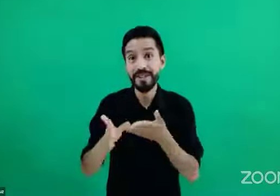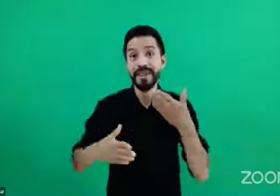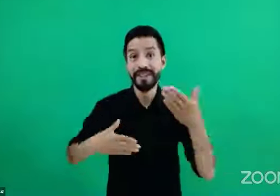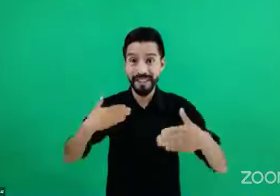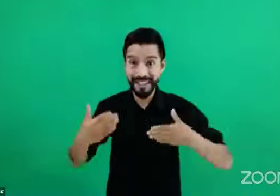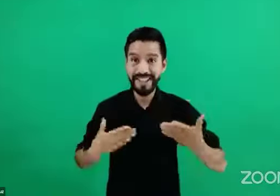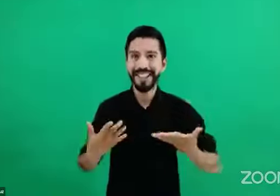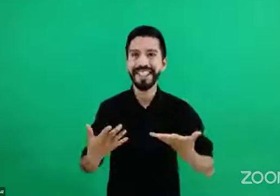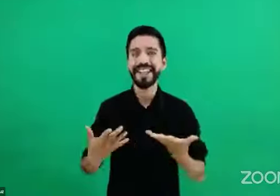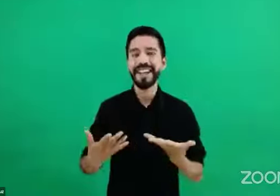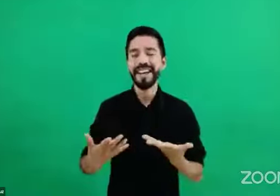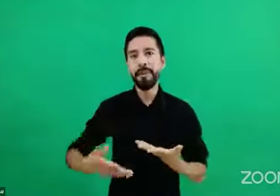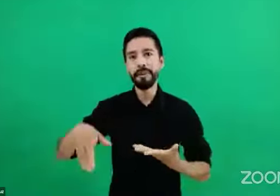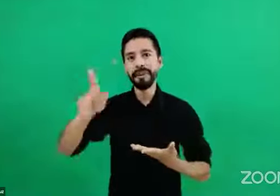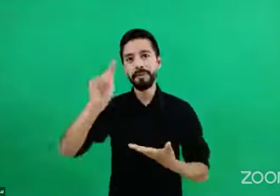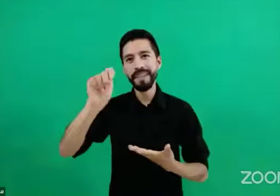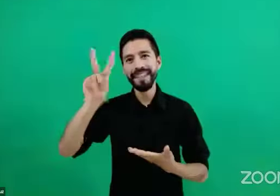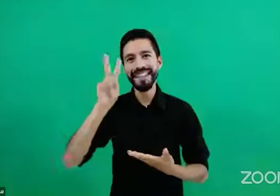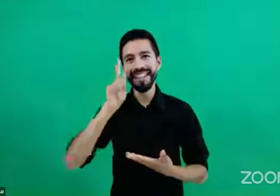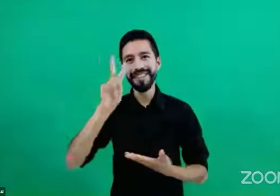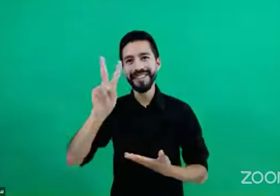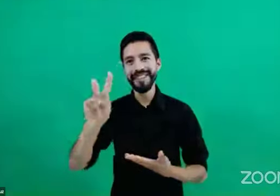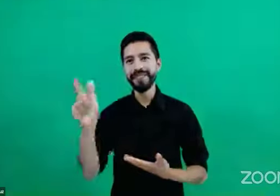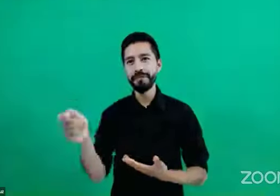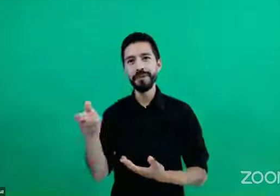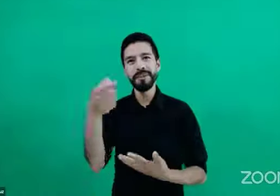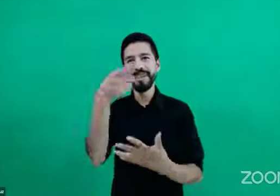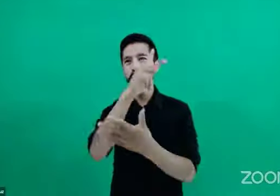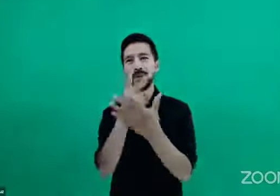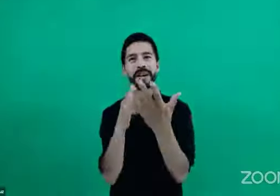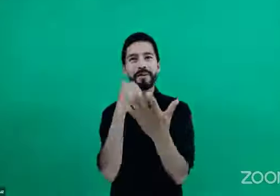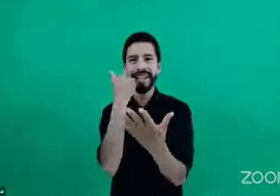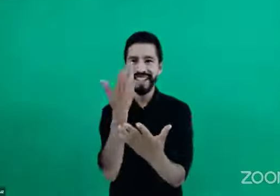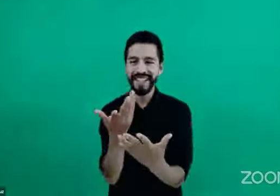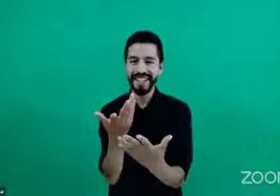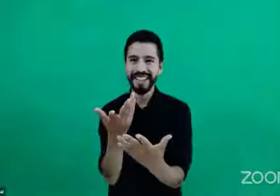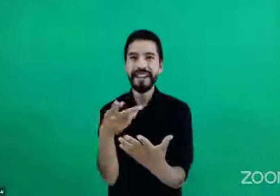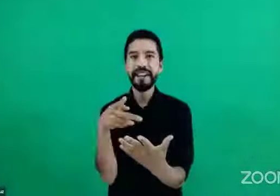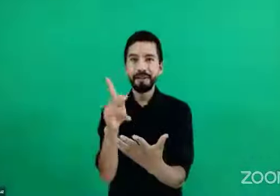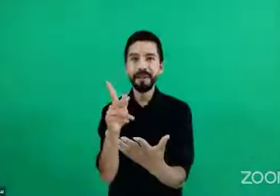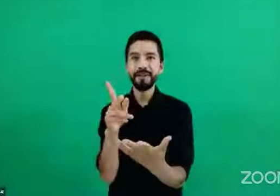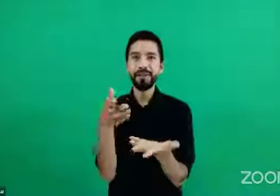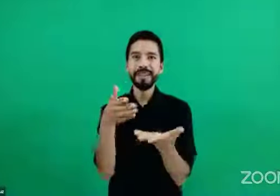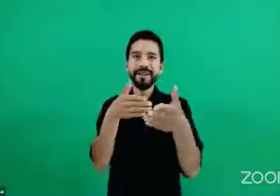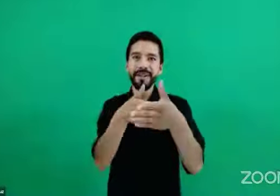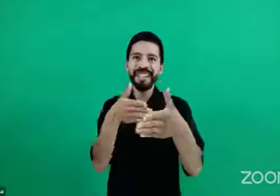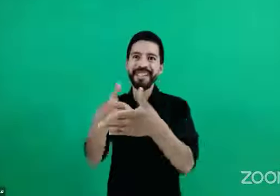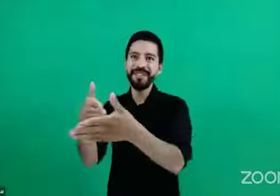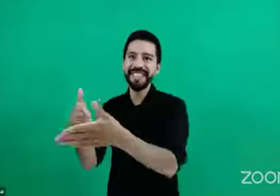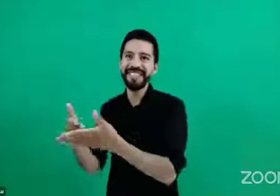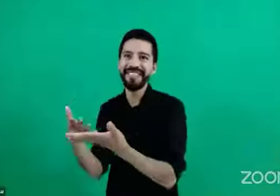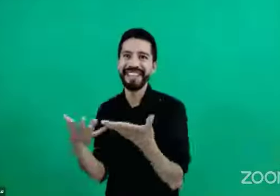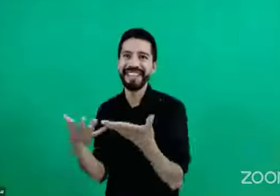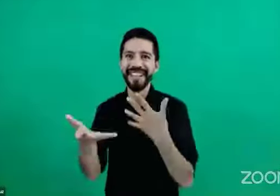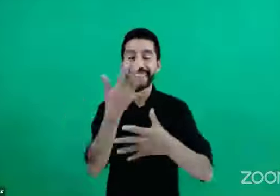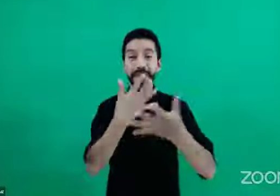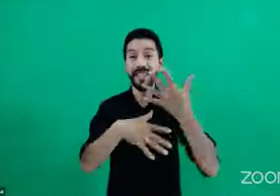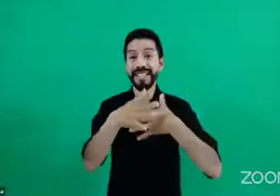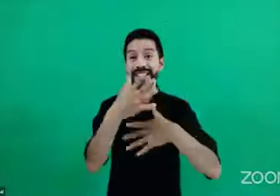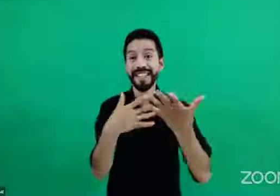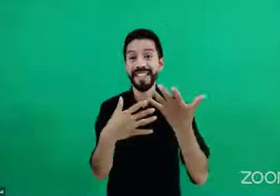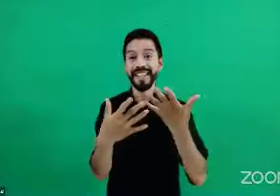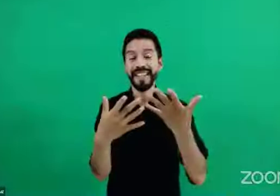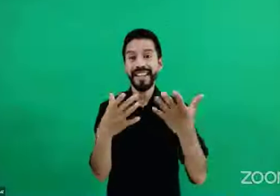el derecho a divertirse, a poder prender la televisión y poder ver el programa que quieran, pero pues se encuentran con esta barrera de